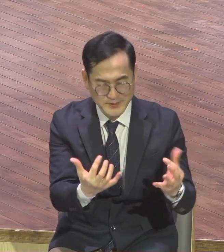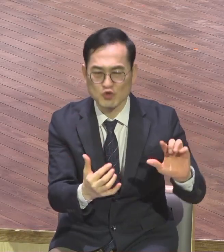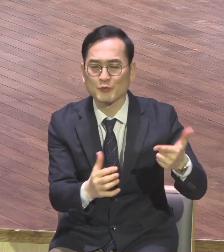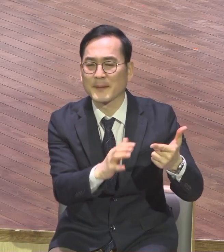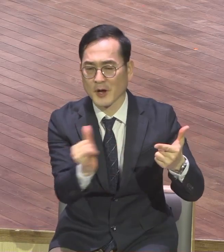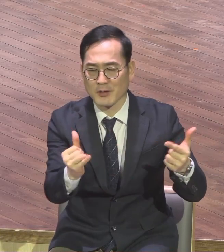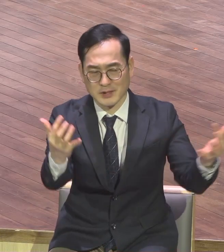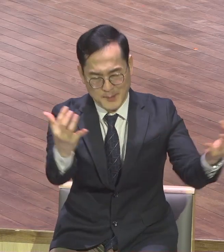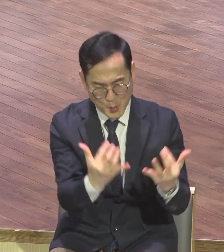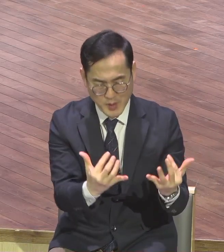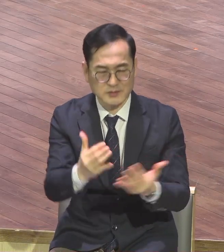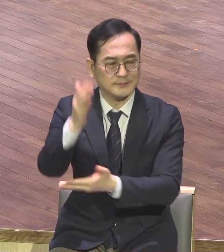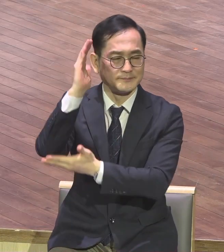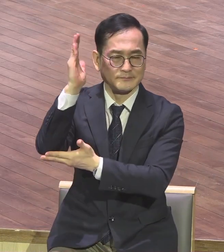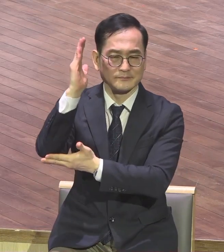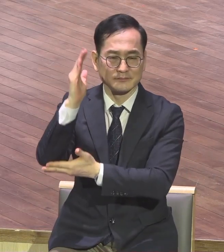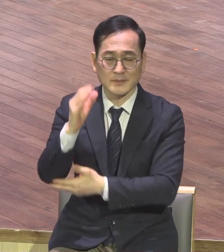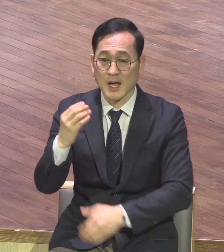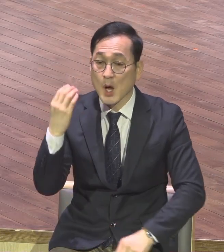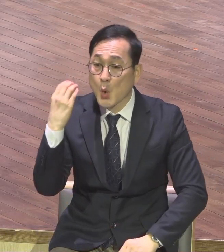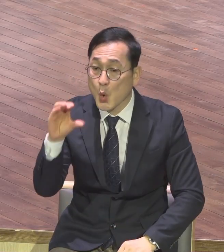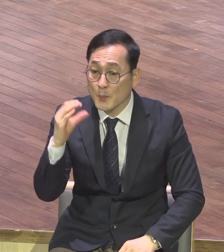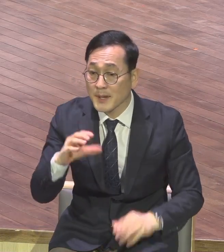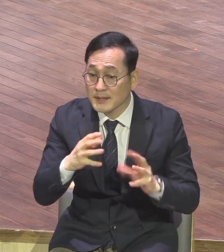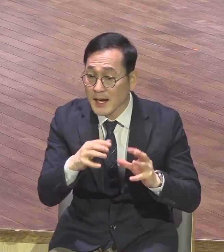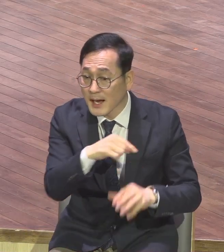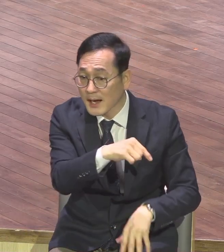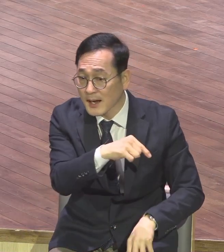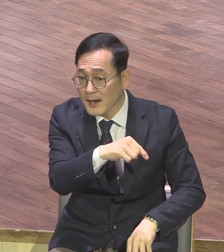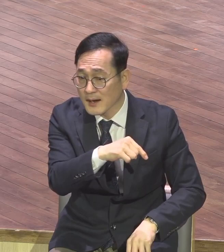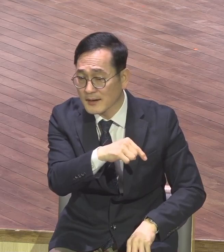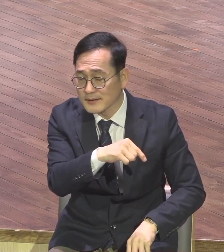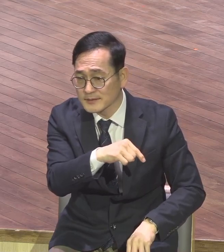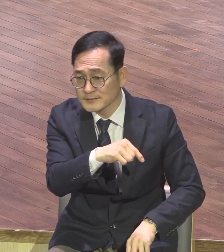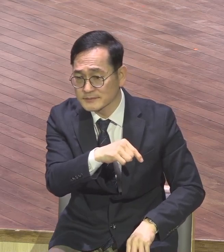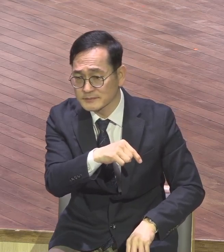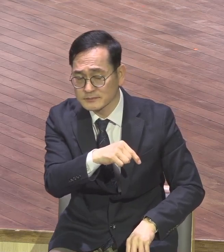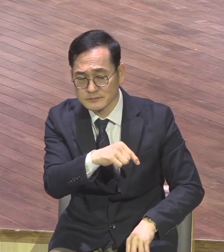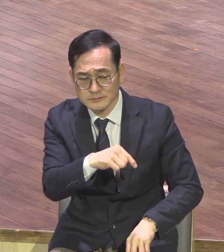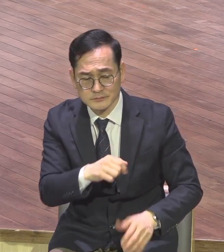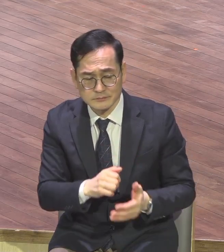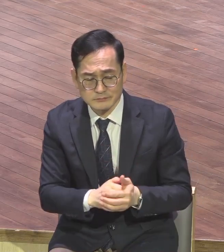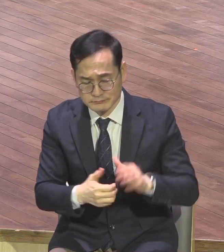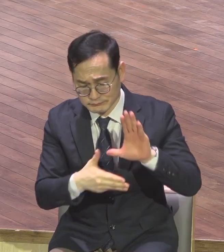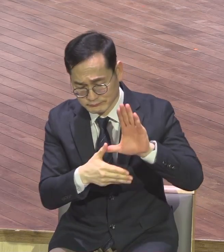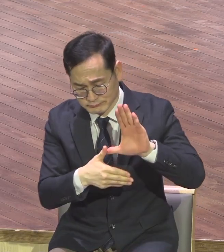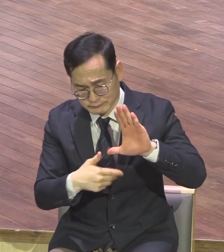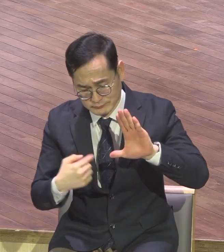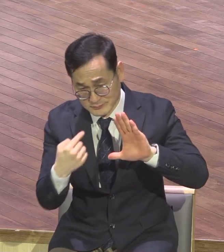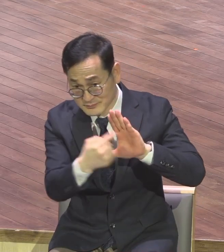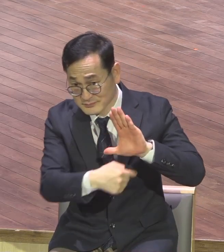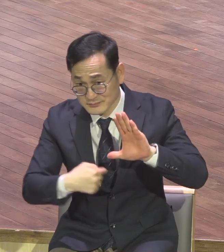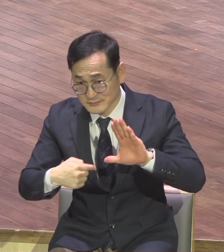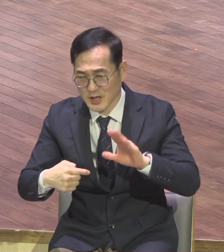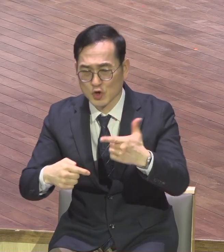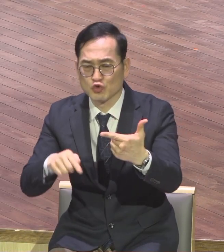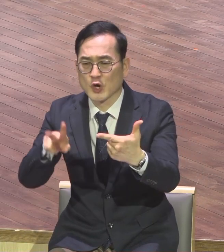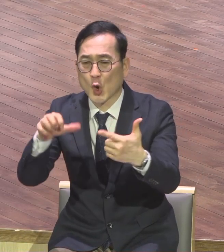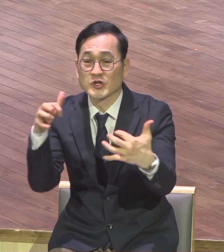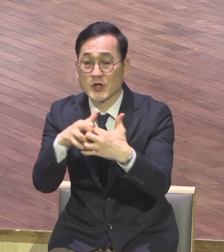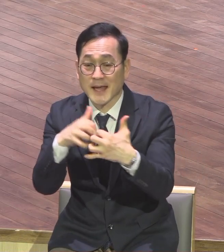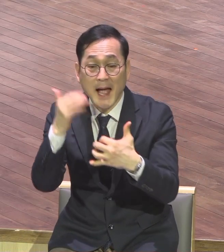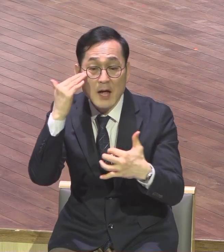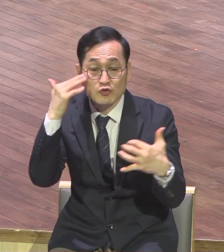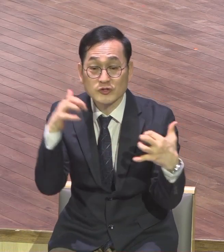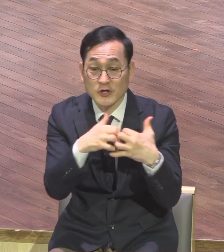할 것입니다. 콜롬비아는 중남미 국가 중에서 유일하게 6.25 전쟁 때